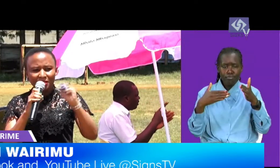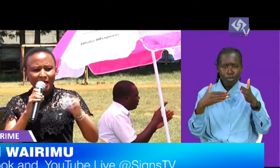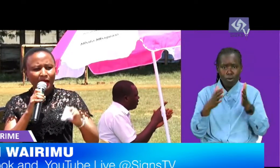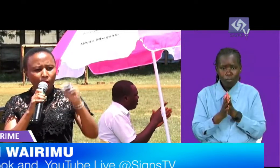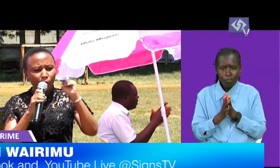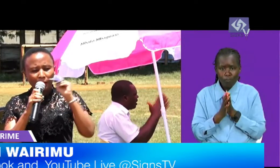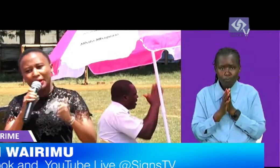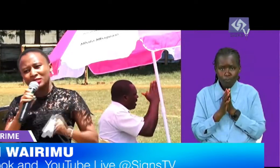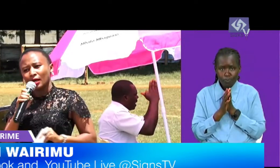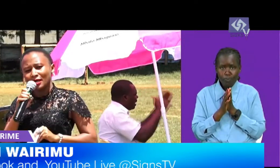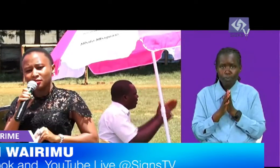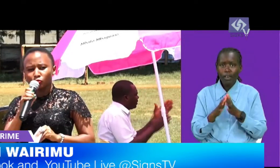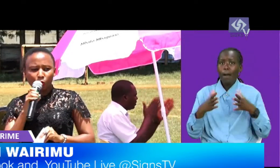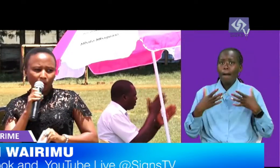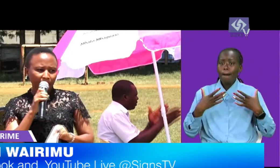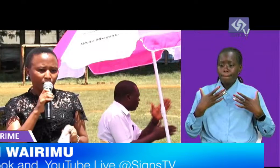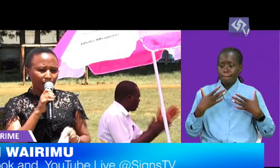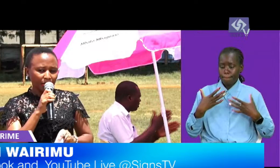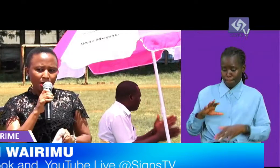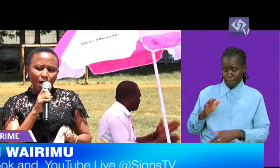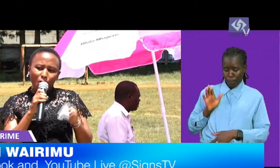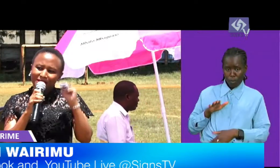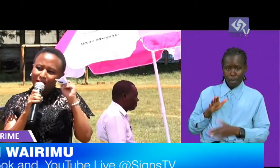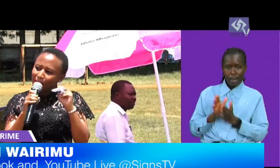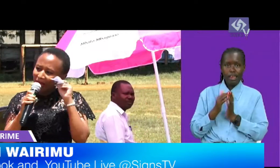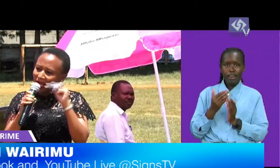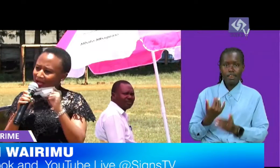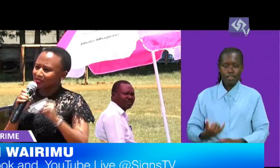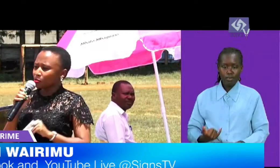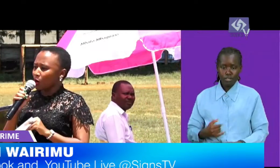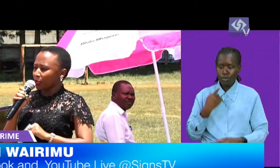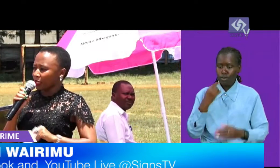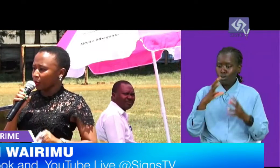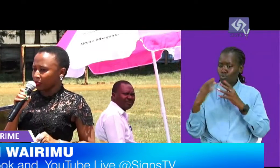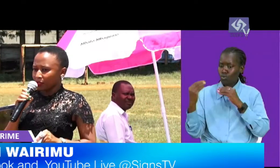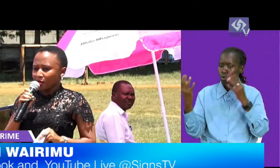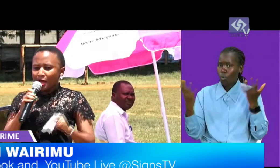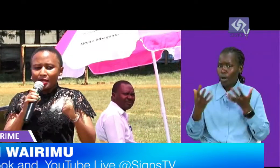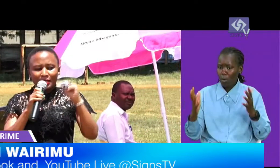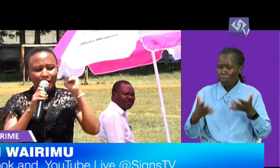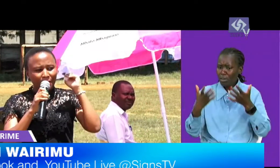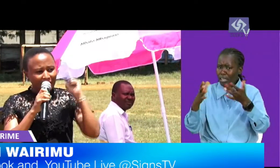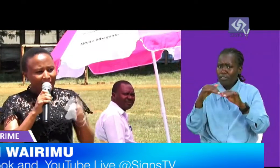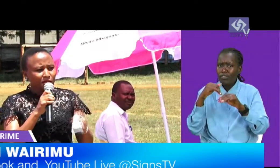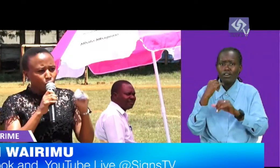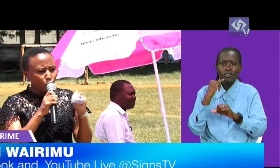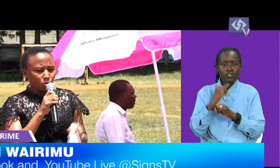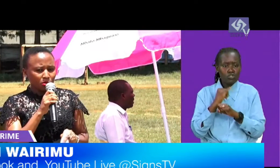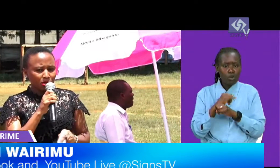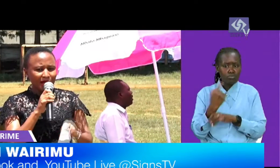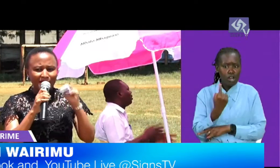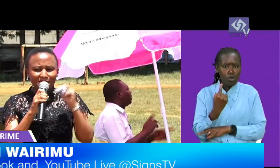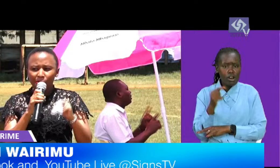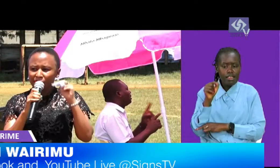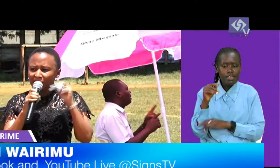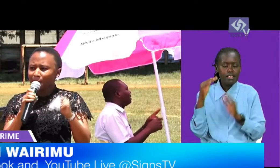vijana ambao wamepata kazi huko waende wapi? Watawapa kazi wao wenyewe? Na mradi huu rais amefanya,